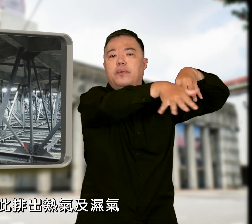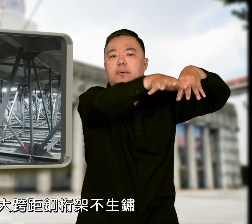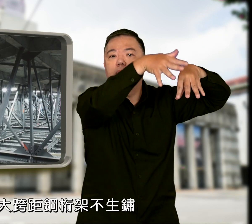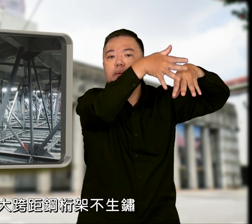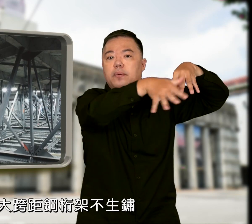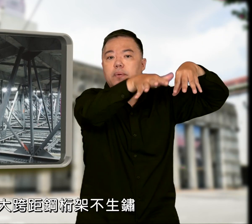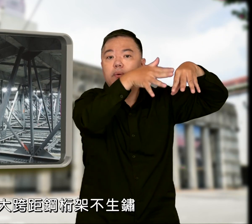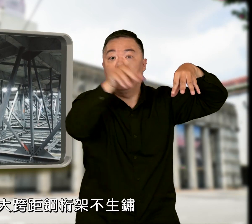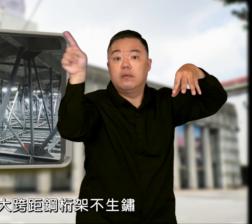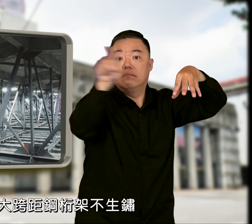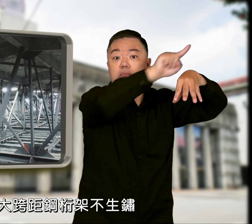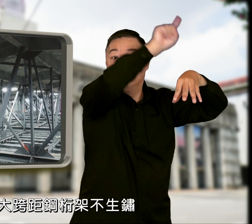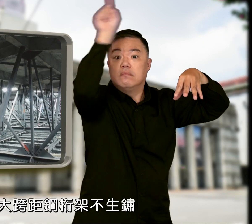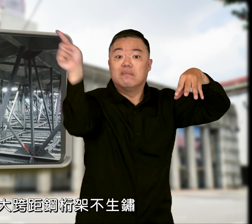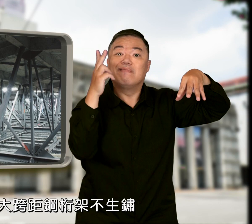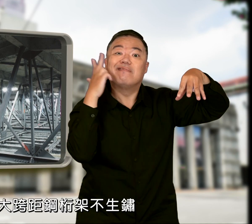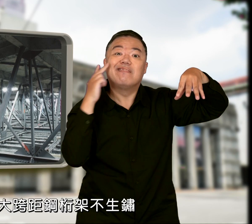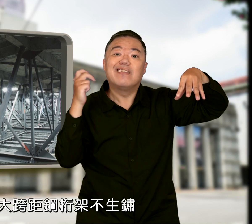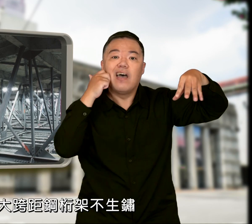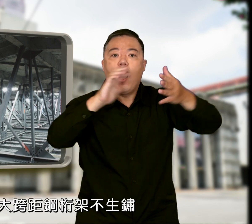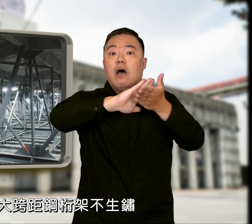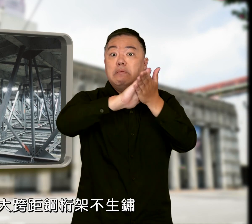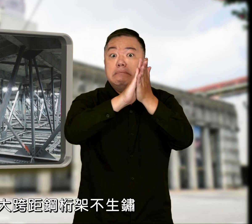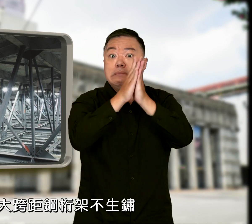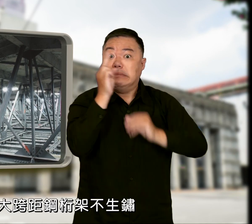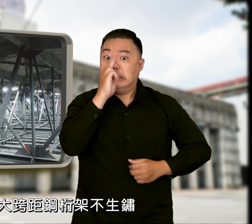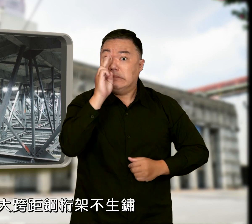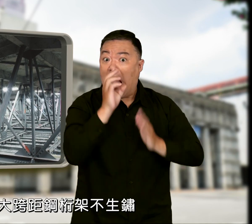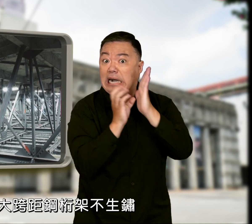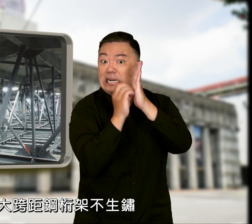确保大跨距钢行架不生锈。